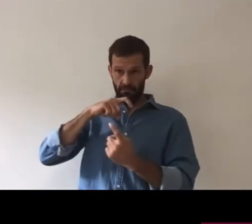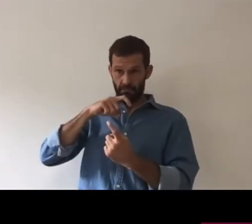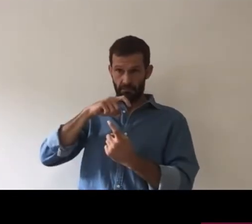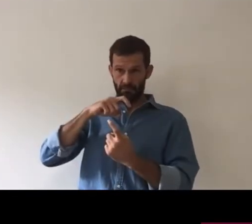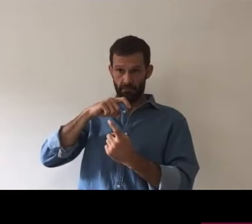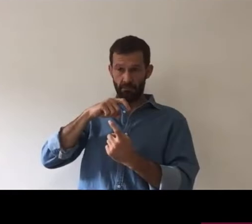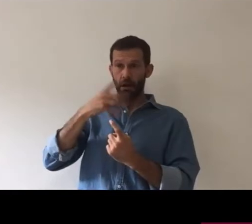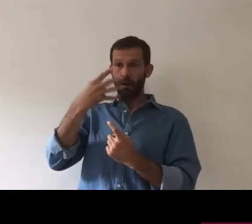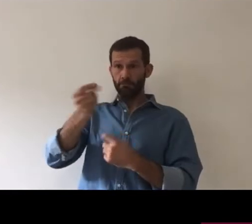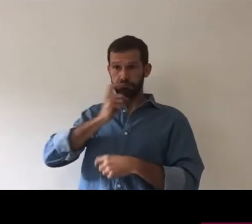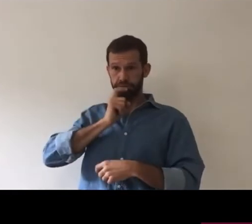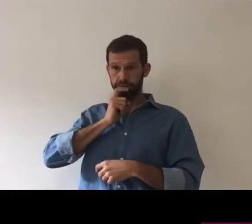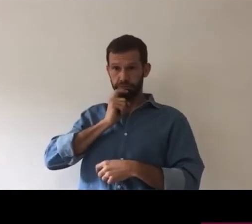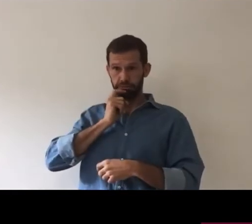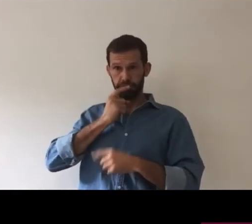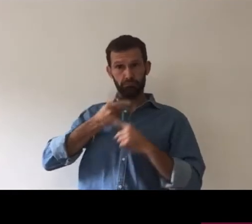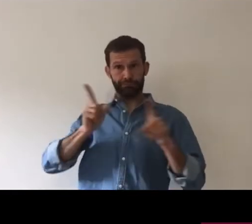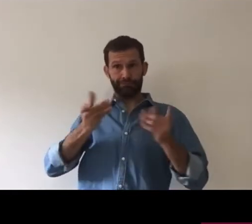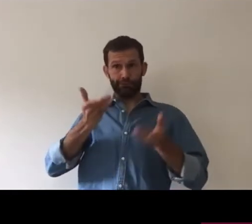Este es el signo.